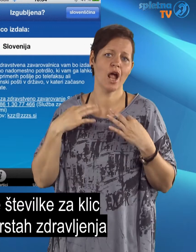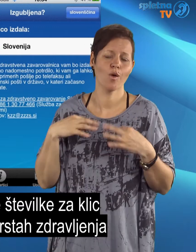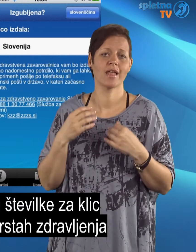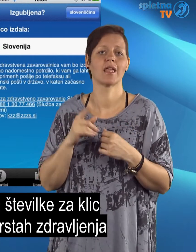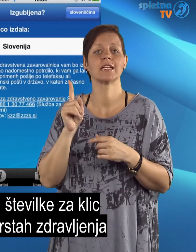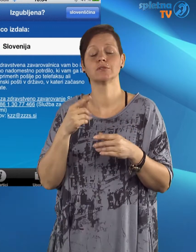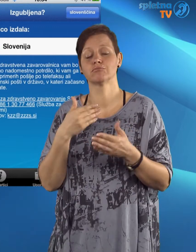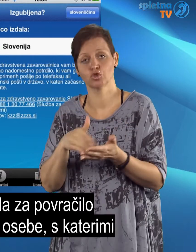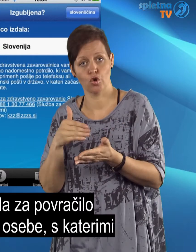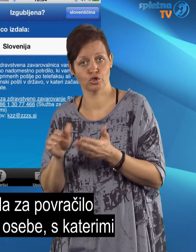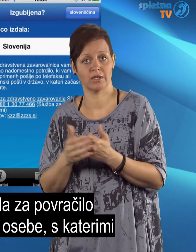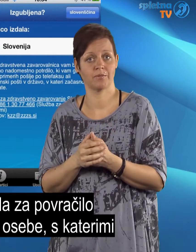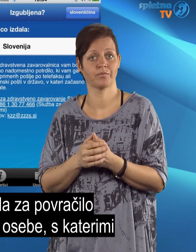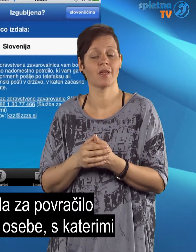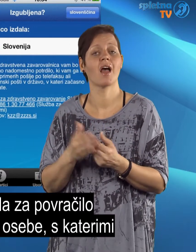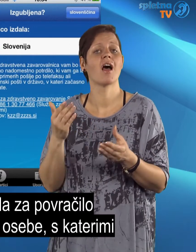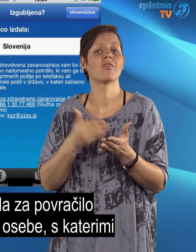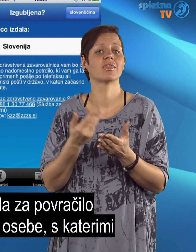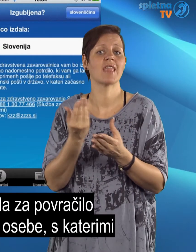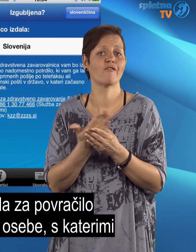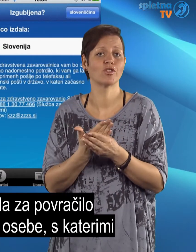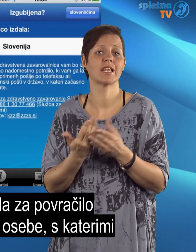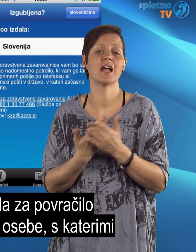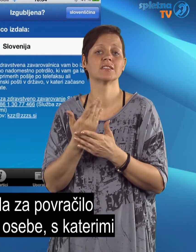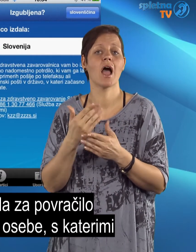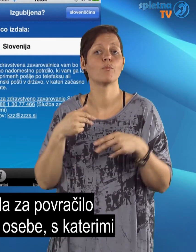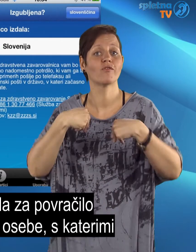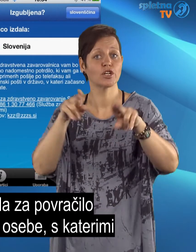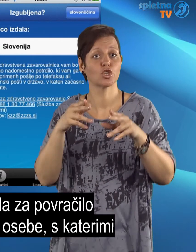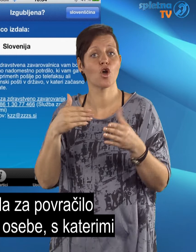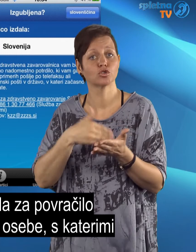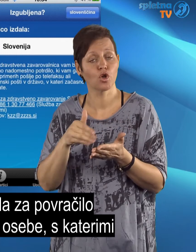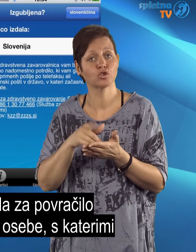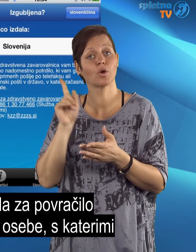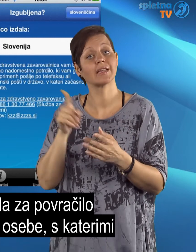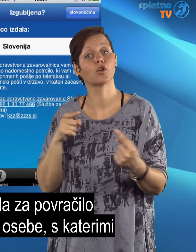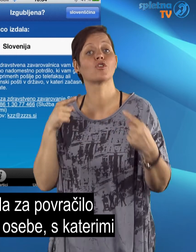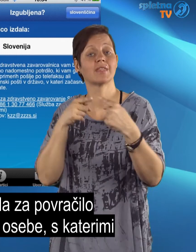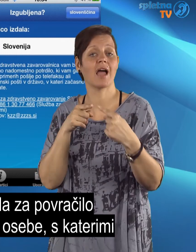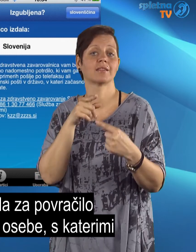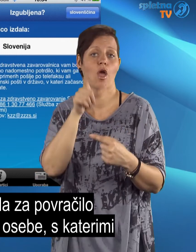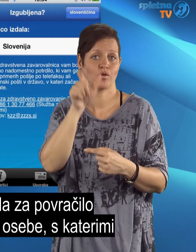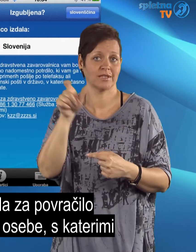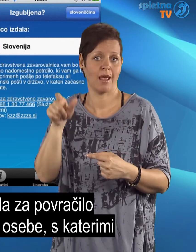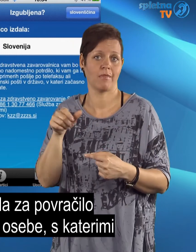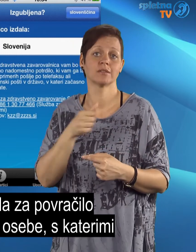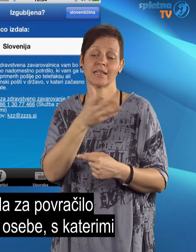navodila za povračilo stroškov in kontaktne osebe, s katerimi se povežete, če kartico izgubite.